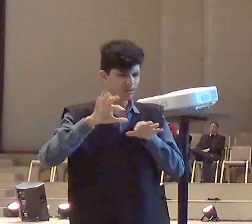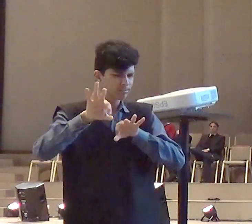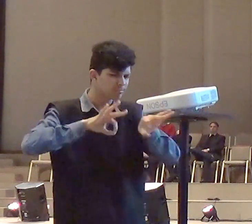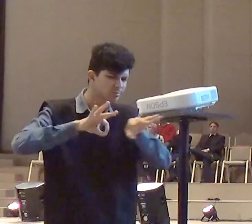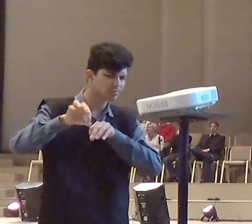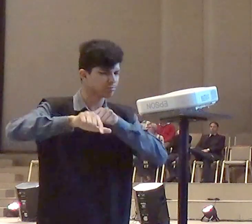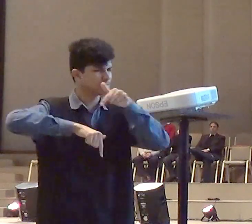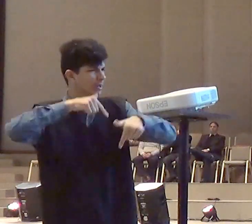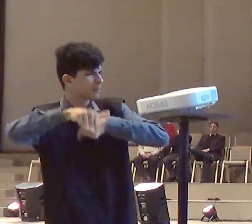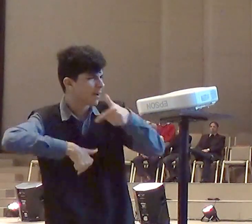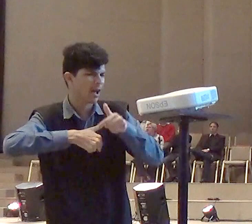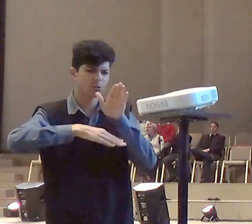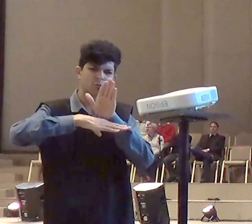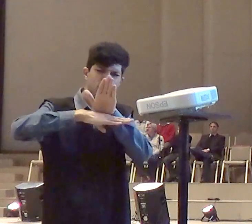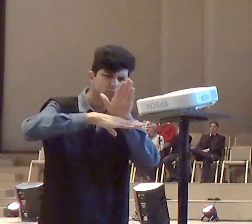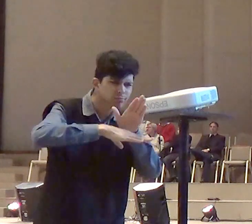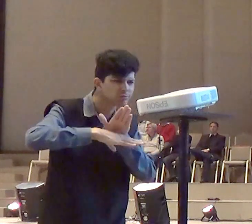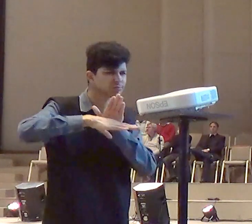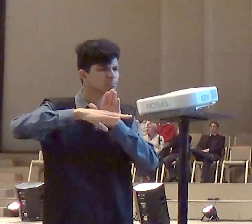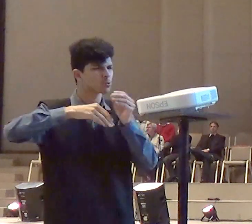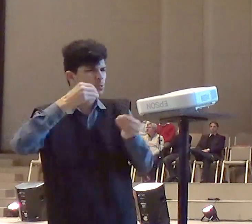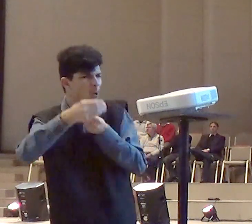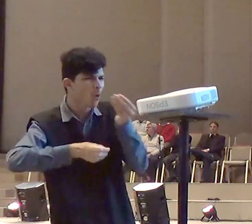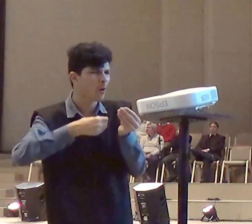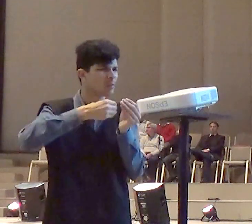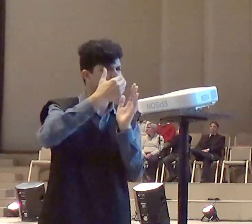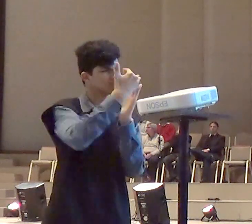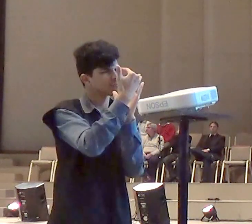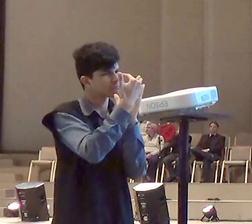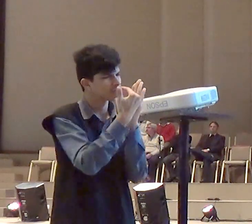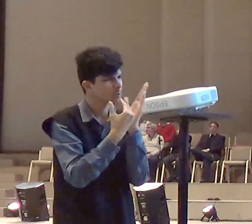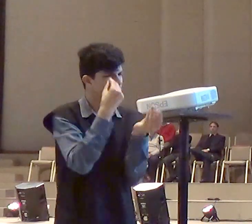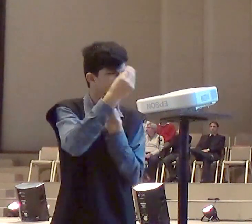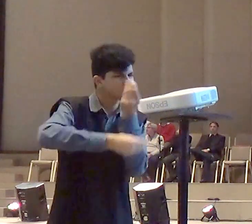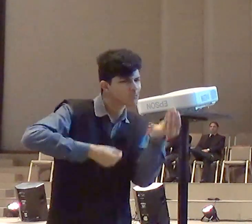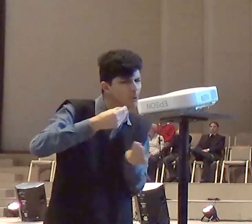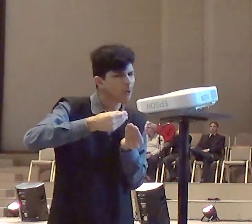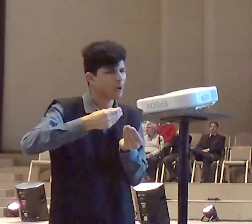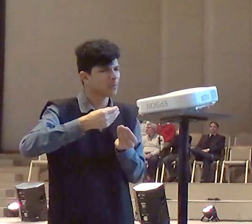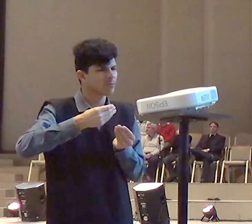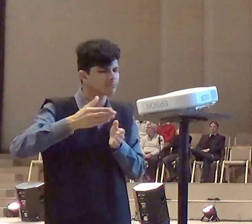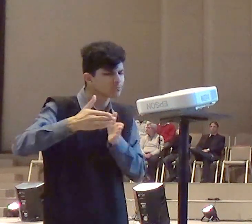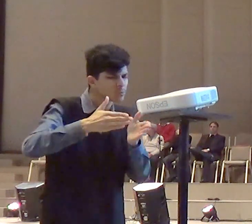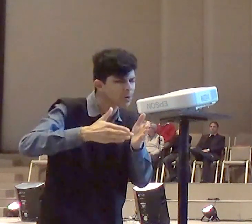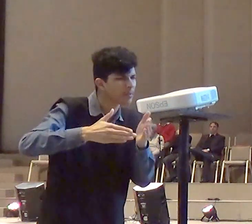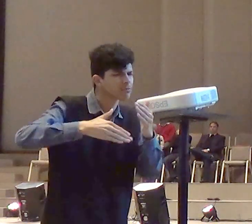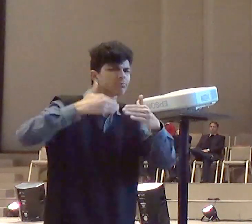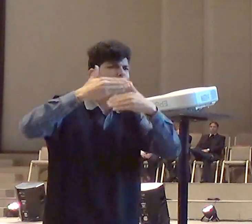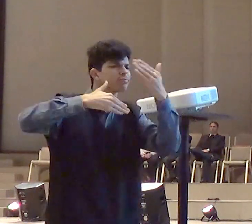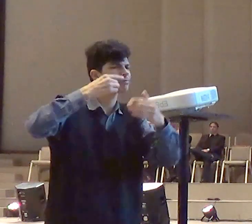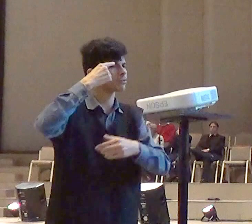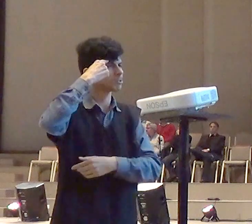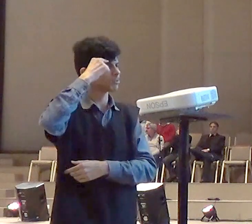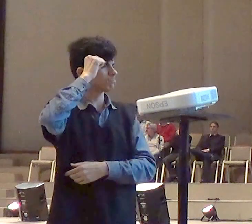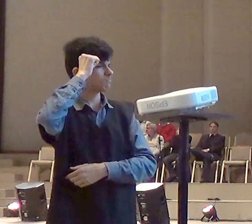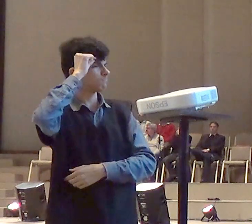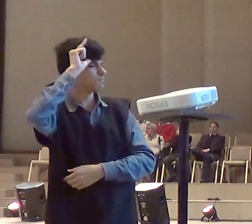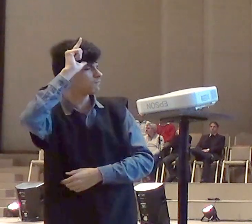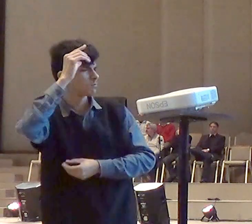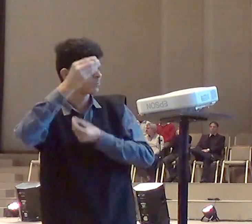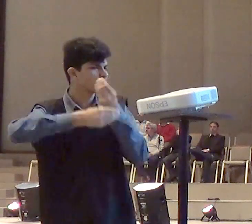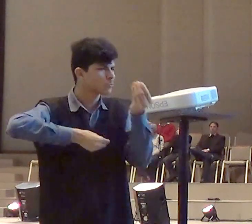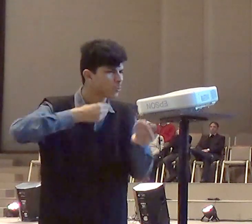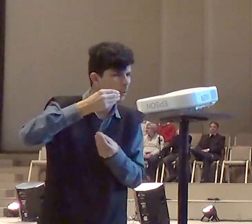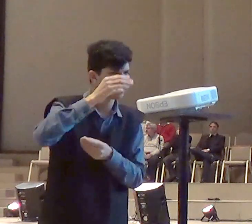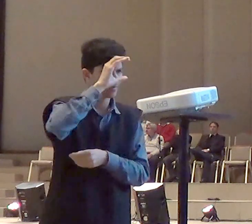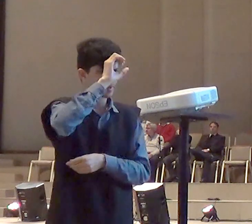povo de Deus todos os processos da jornada espiritual e material que eles tinham vivido